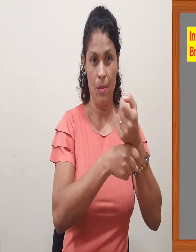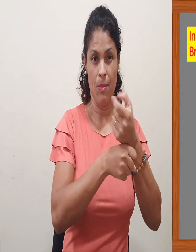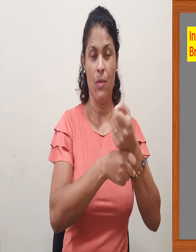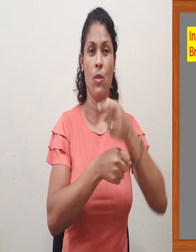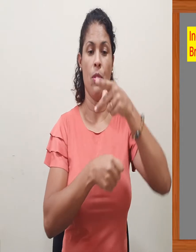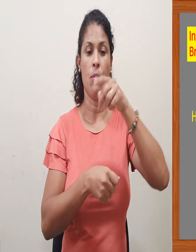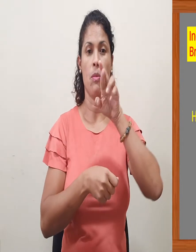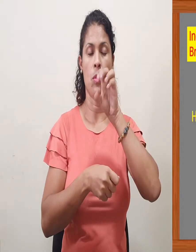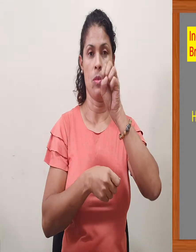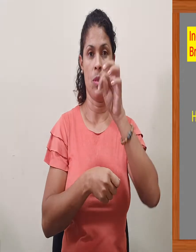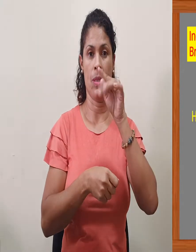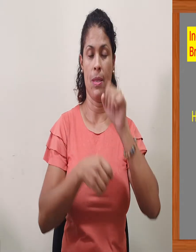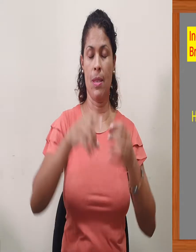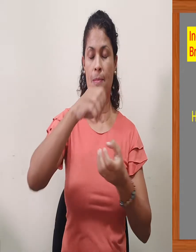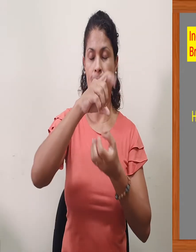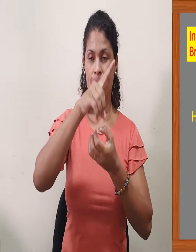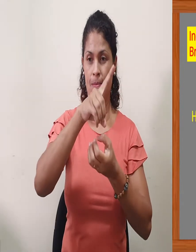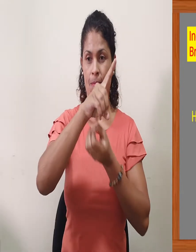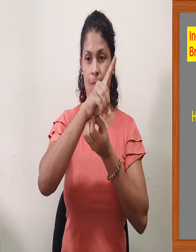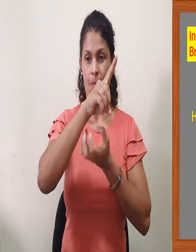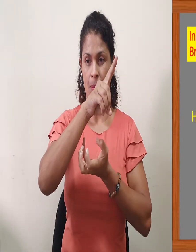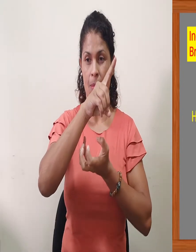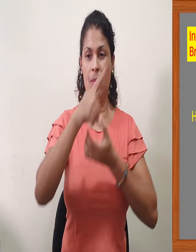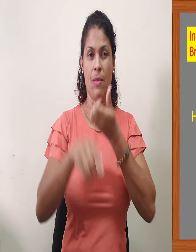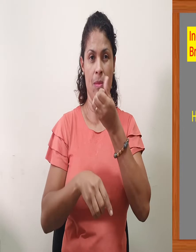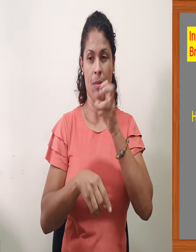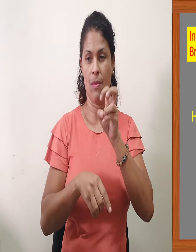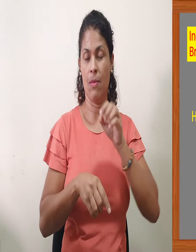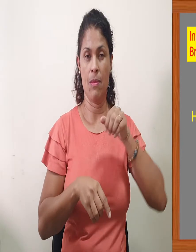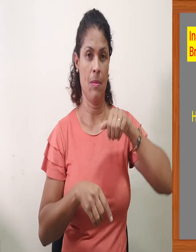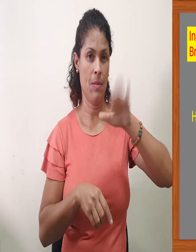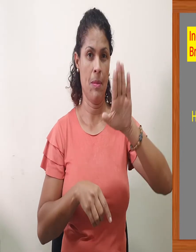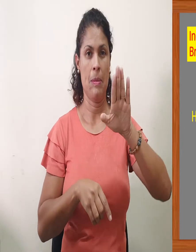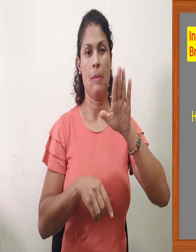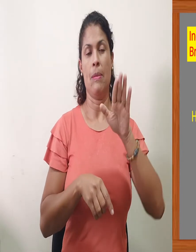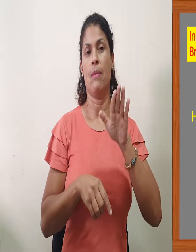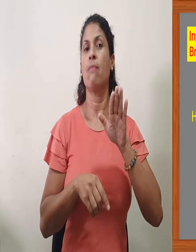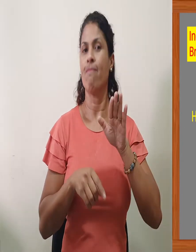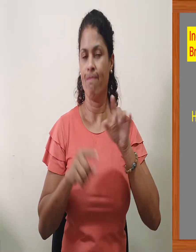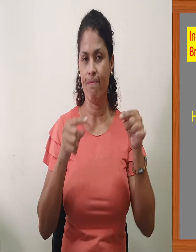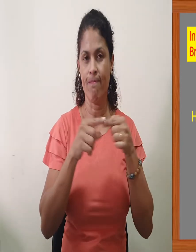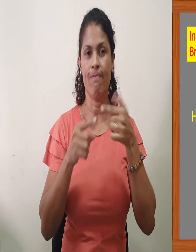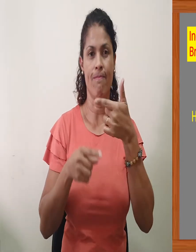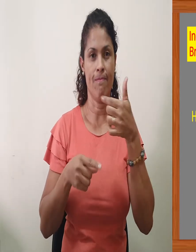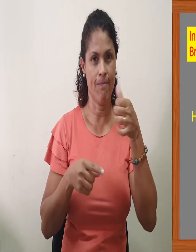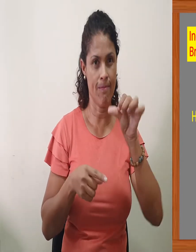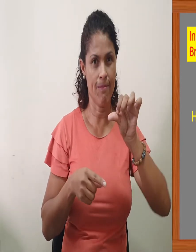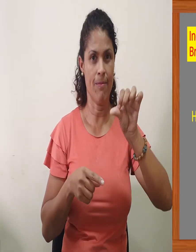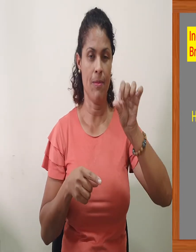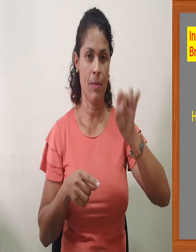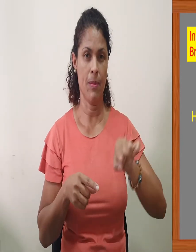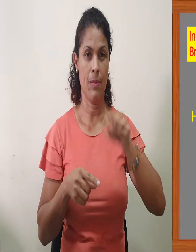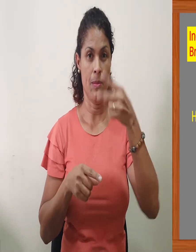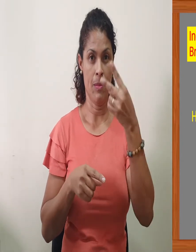Os tumores com maior incidência entre os homens em 2020 foram o de próstata, com